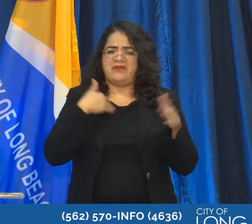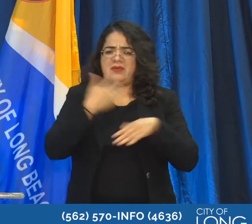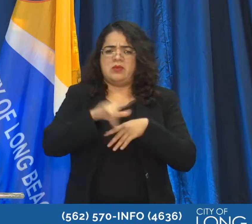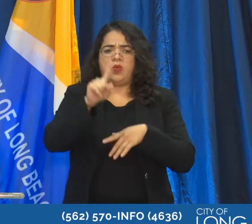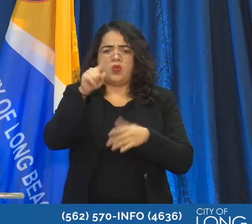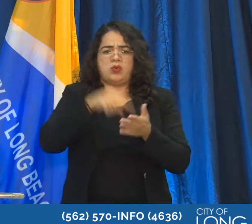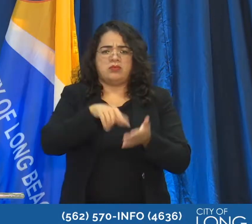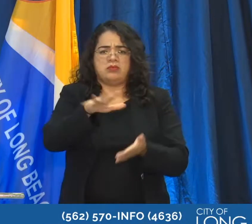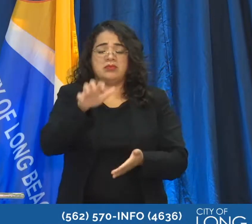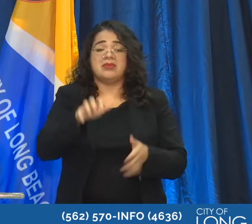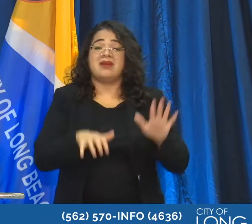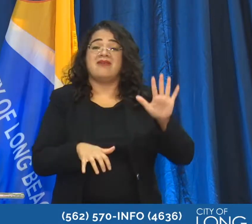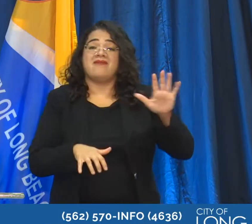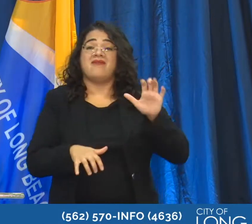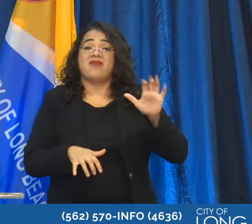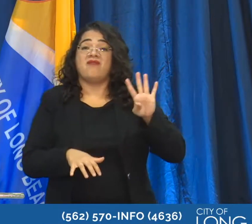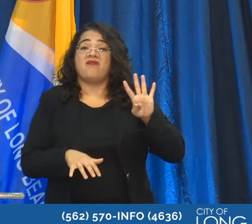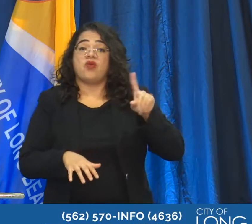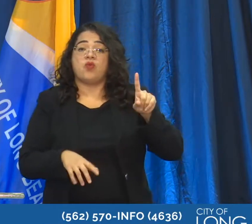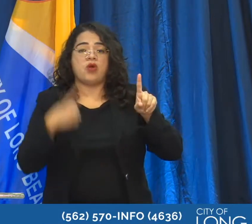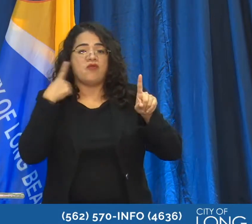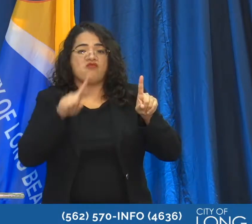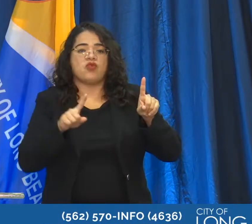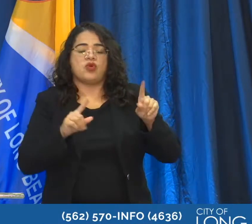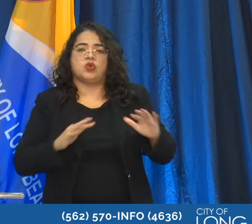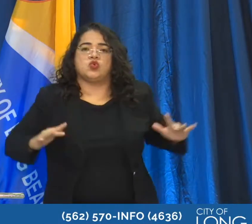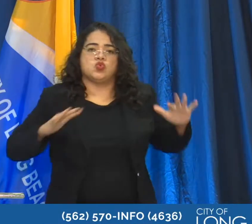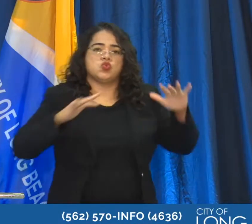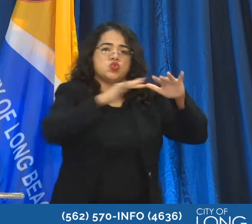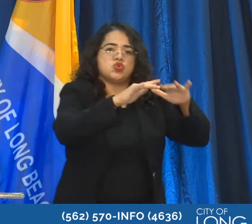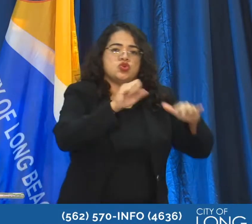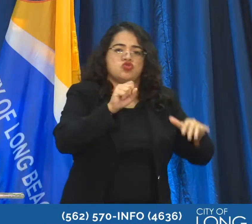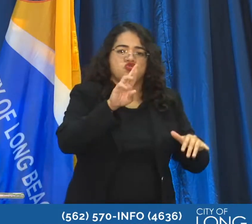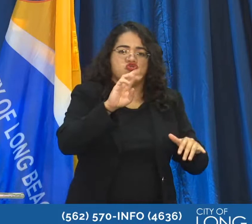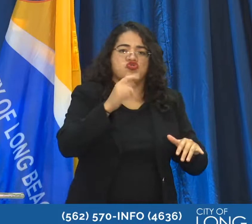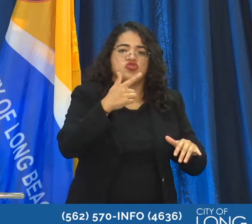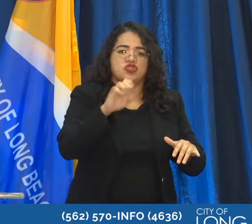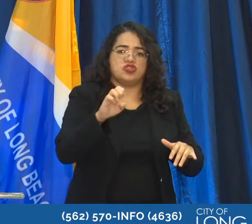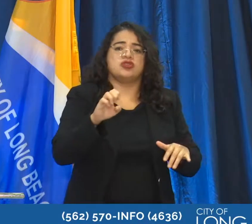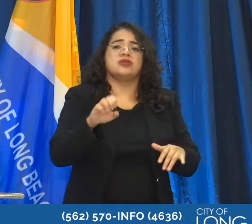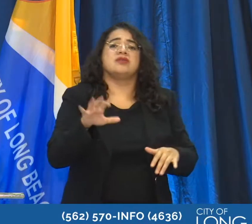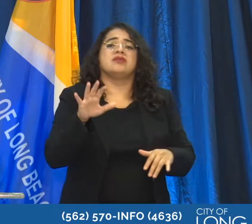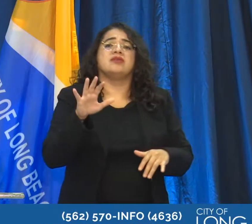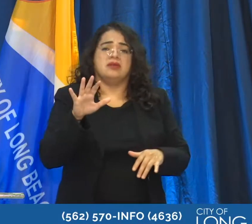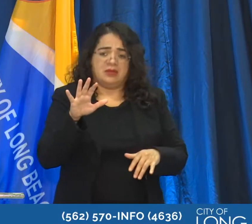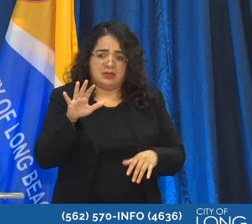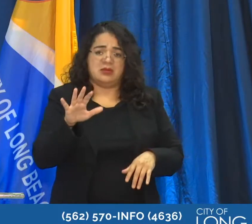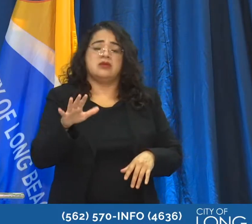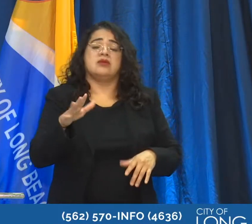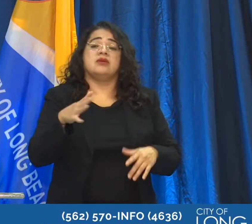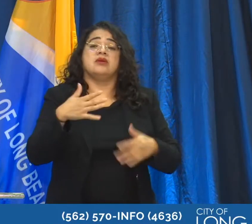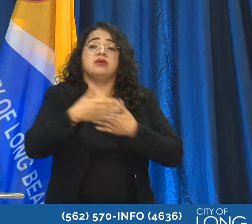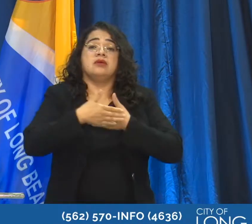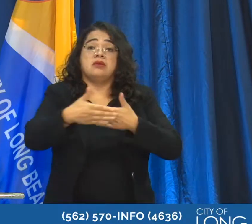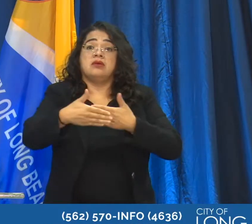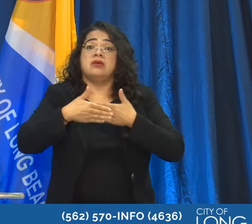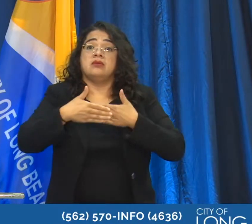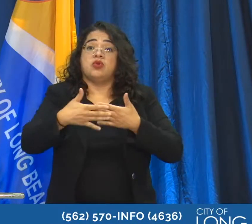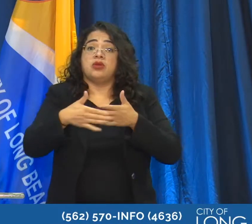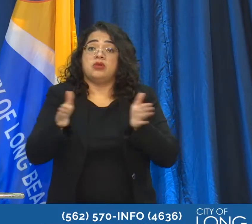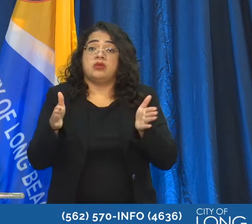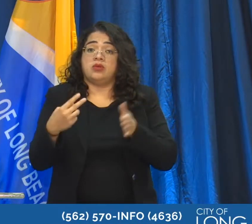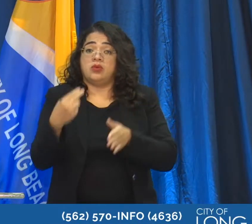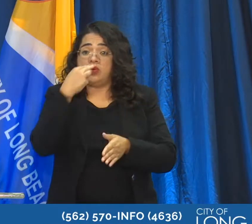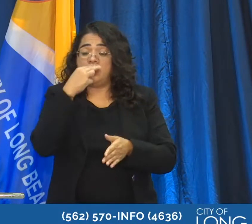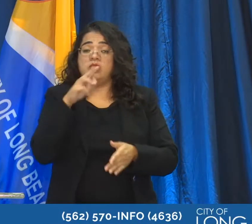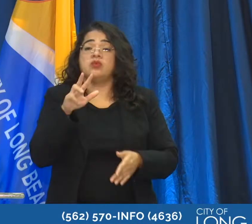de 541. Nuestro uso de la cantidad de ventiladores continúan siendo saludables. Además, tenemos cerca